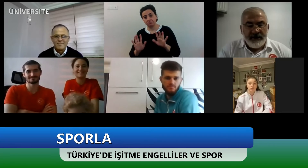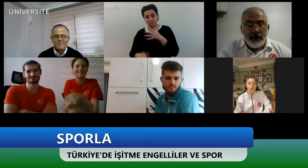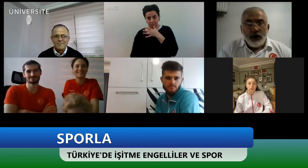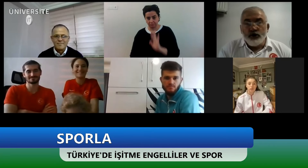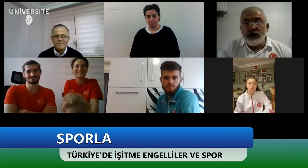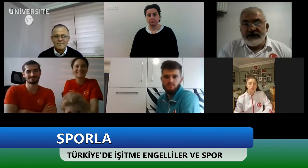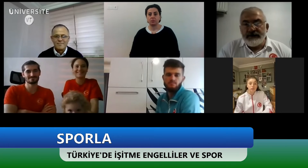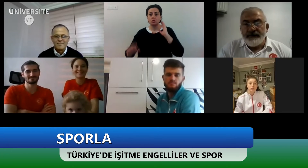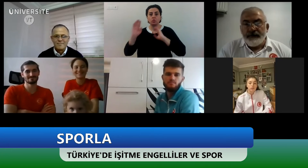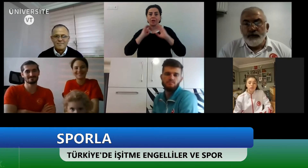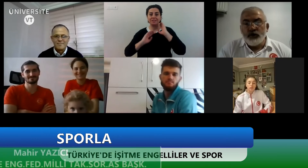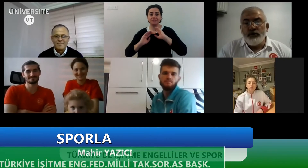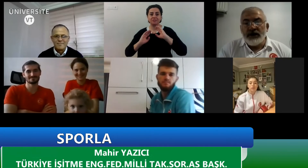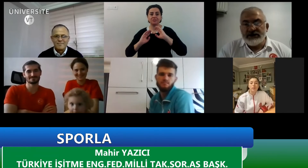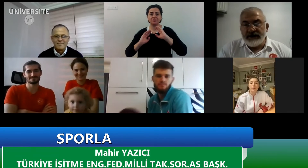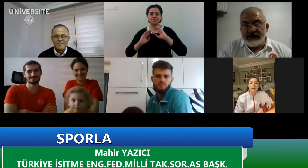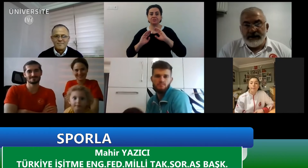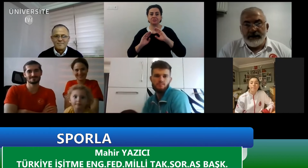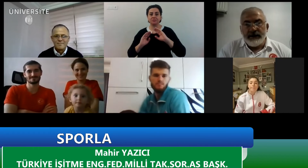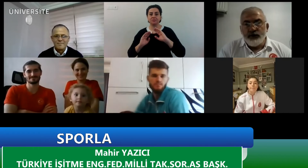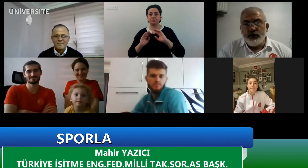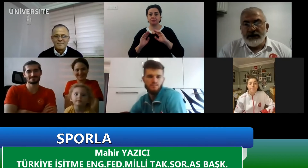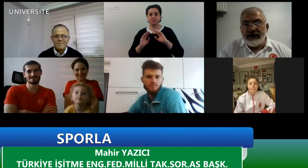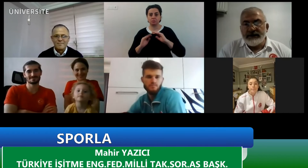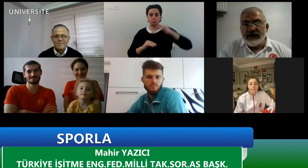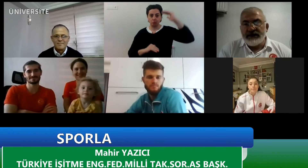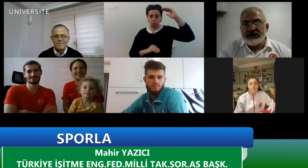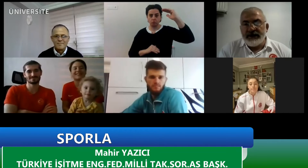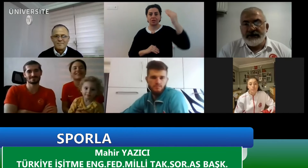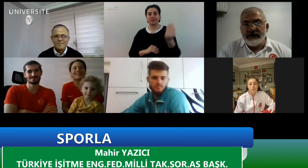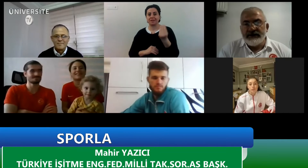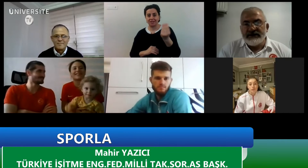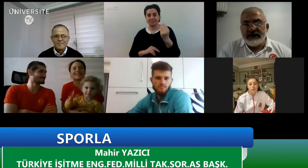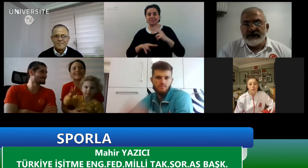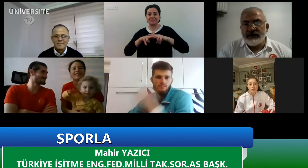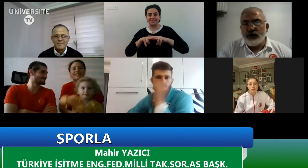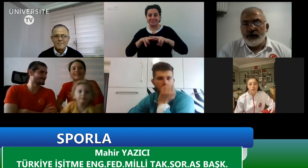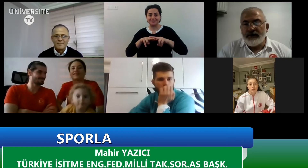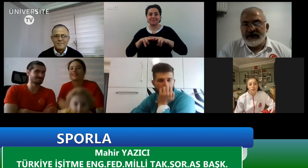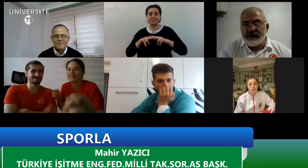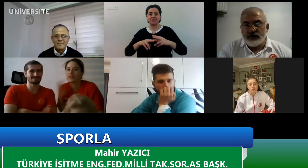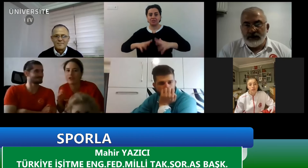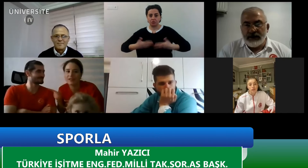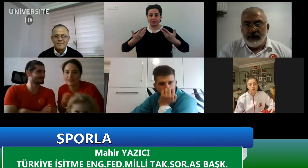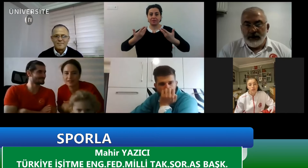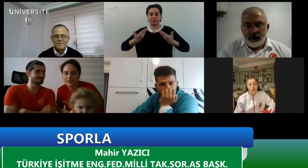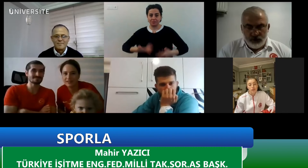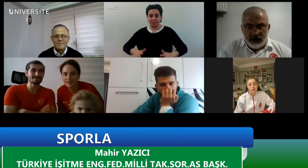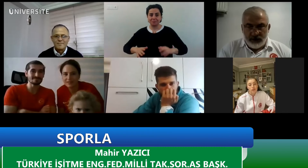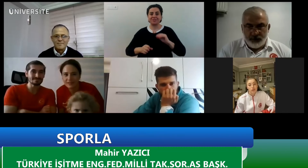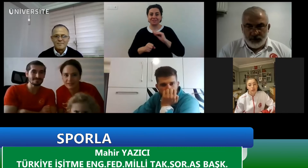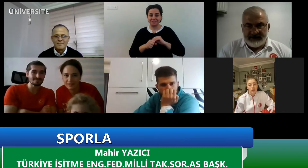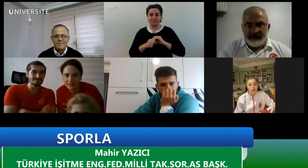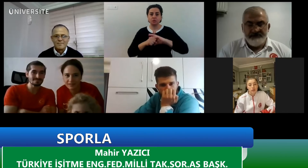edeceğiz. Güreşin bütün branşlarda büyükler, gençler, yıldızlar, Grekoroma ve serbest olarak